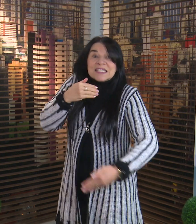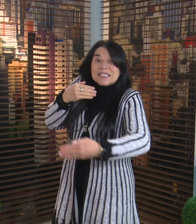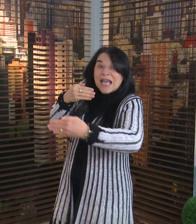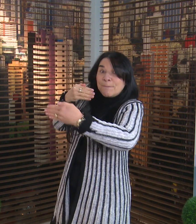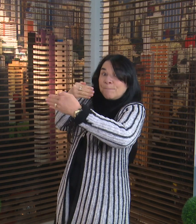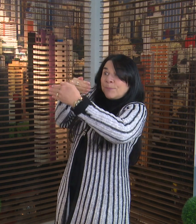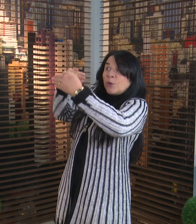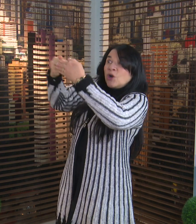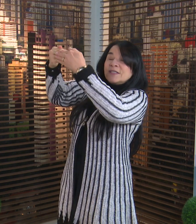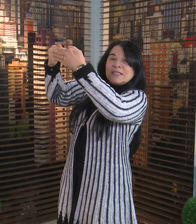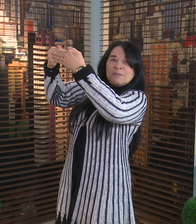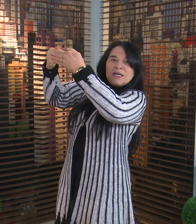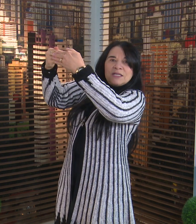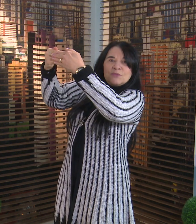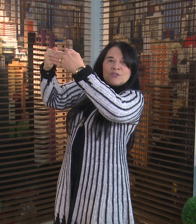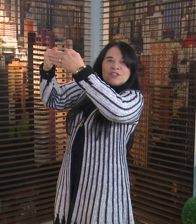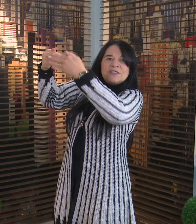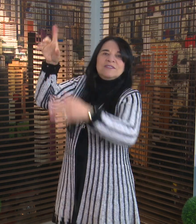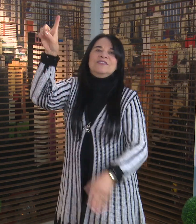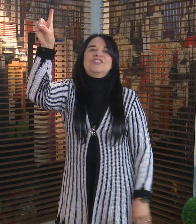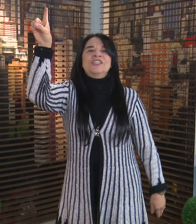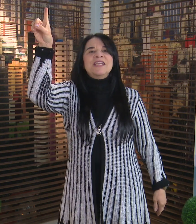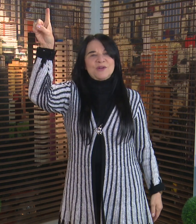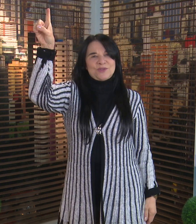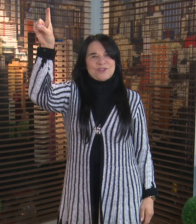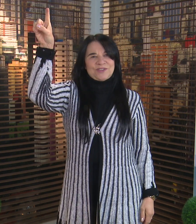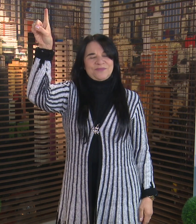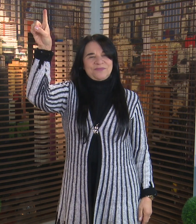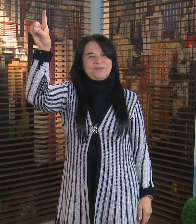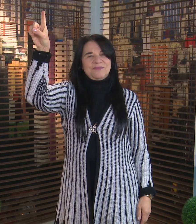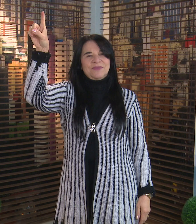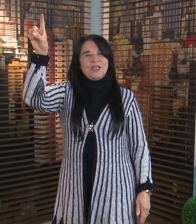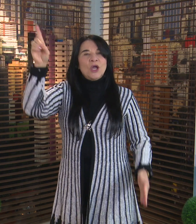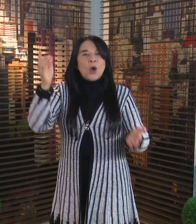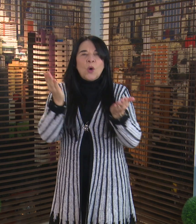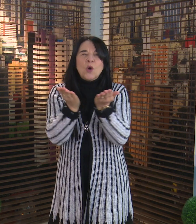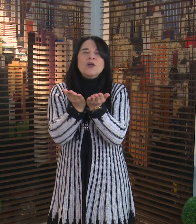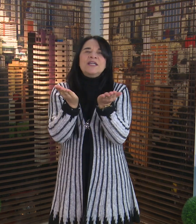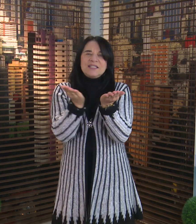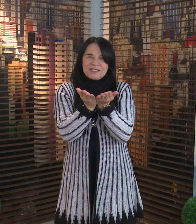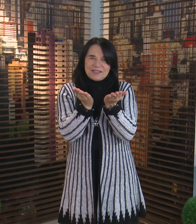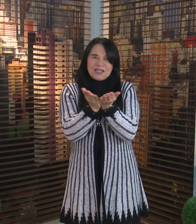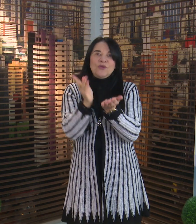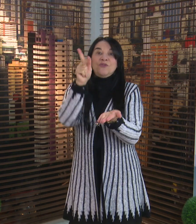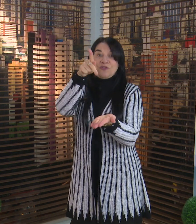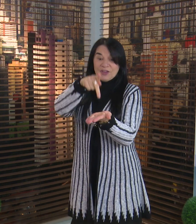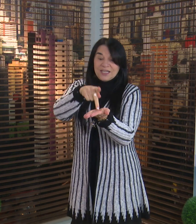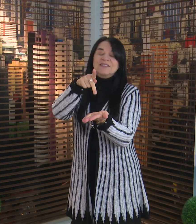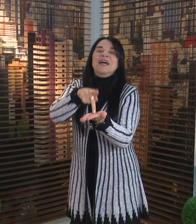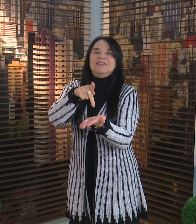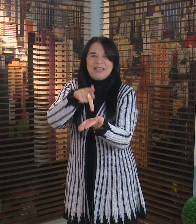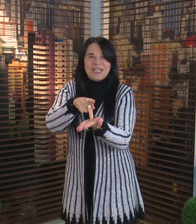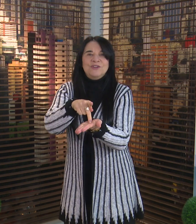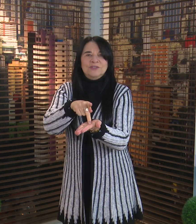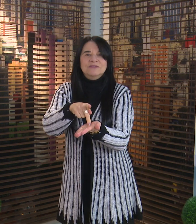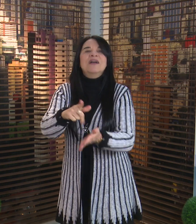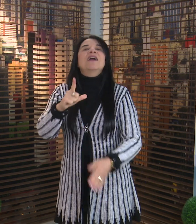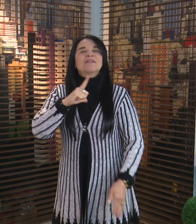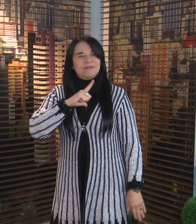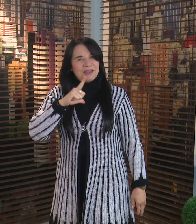se aproximamos de Deus. O cristão verdadeiro